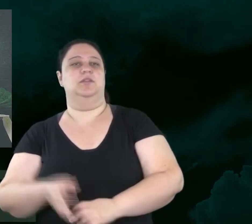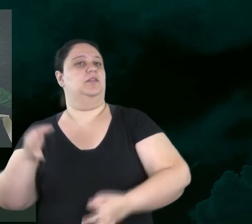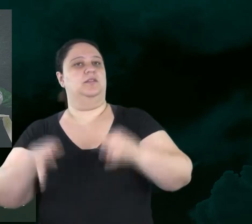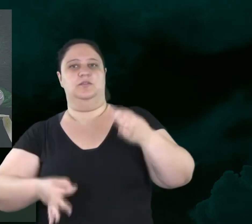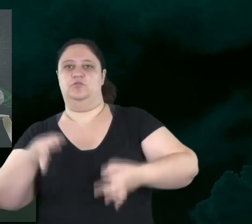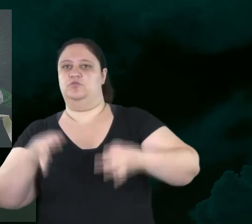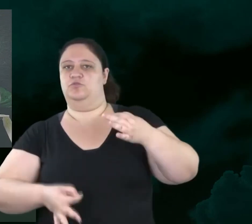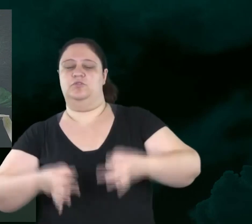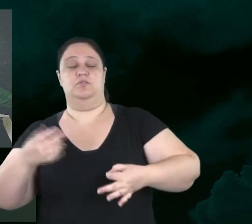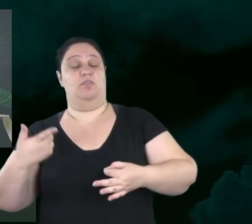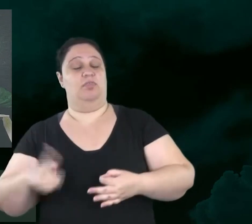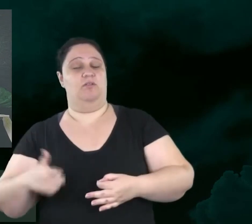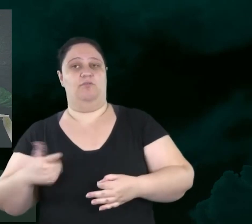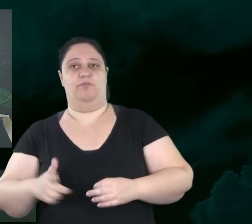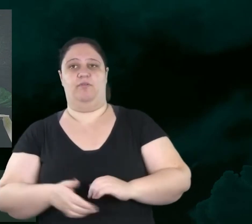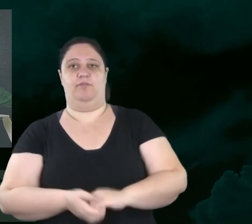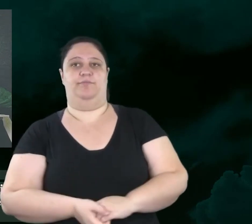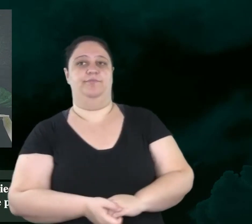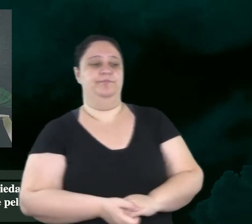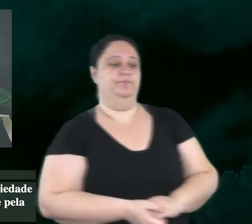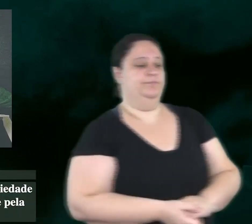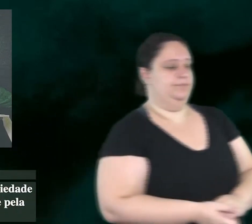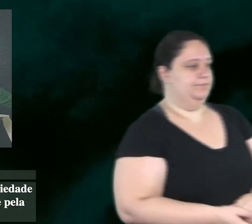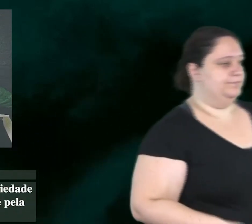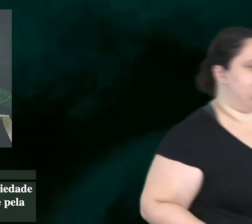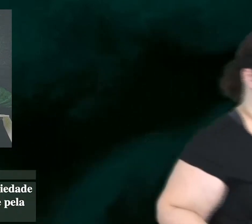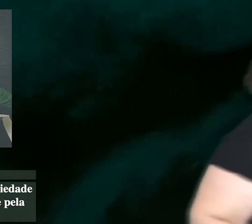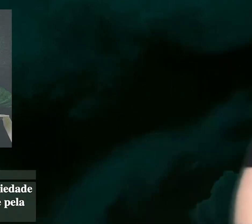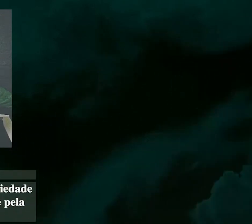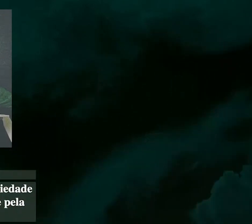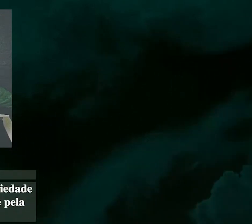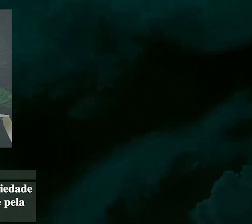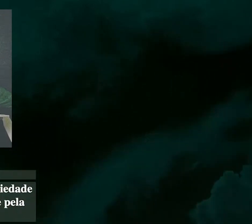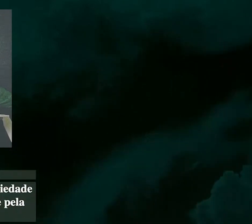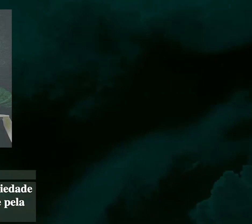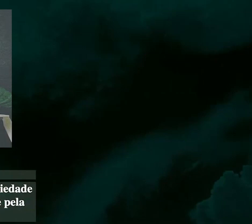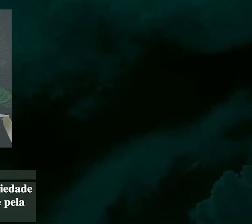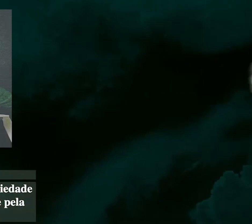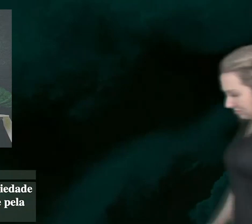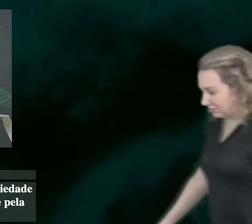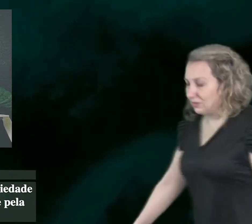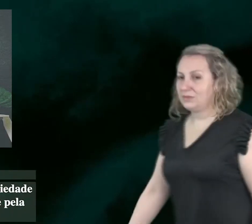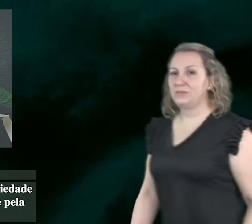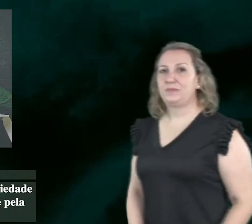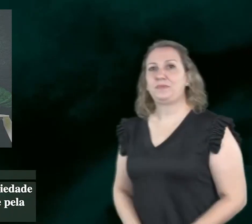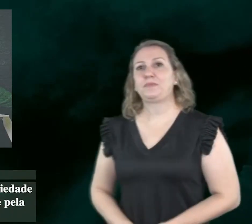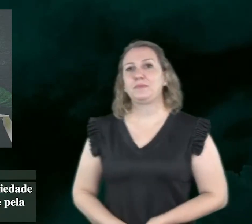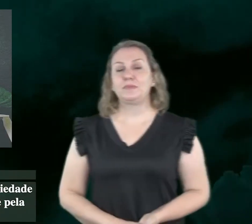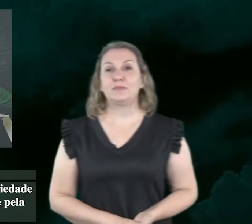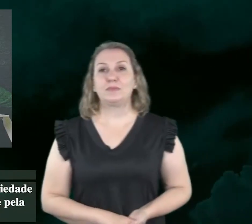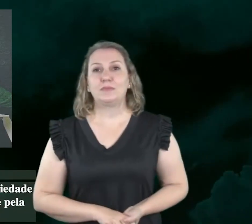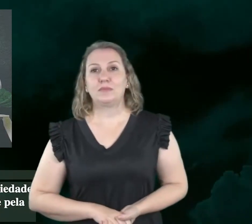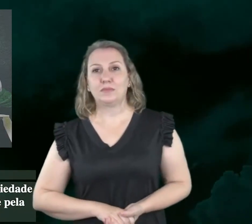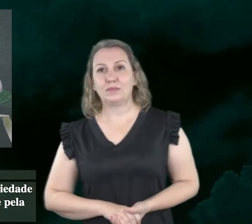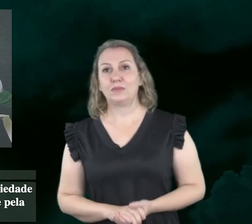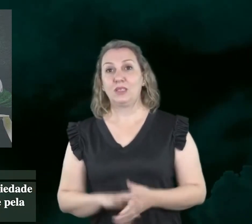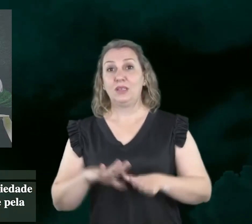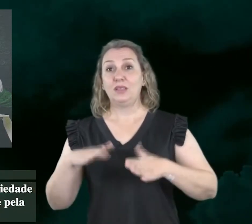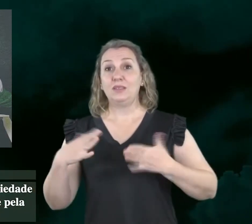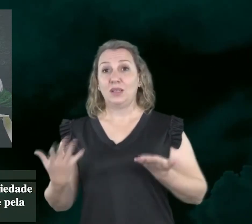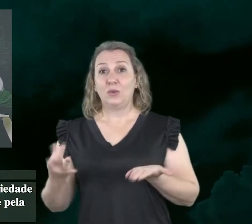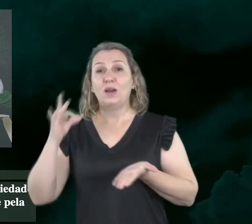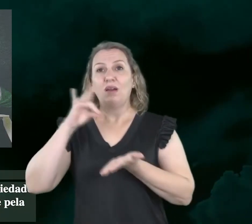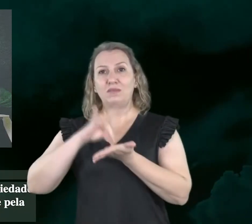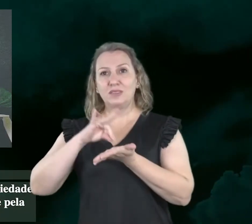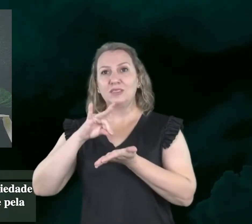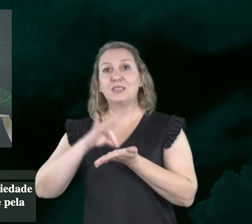Então, a verdade, ela tem uma inimiga. Para que a verdade de Deus